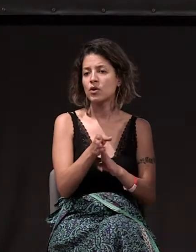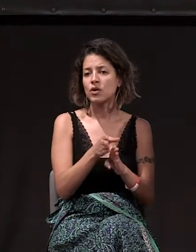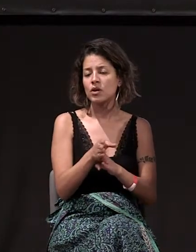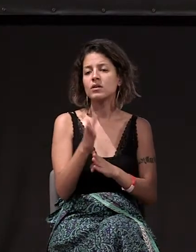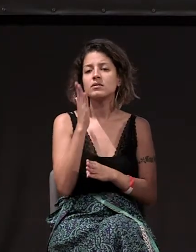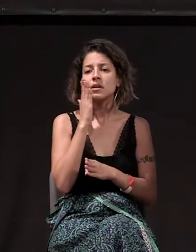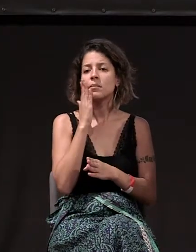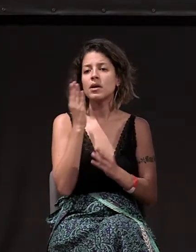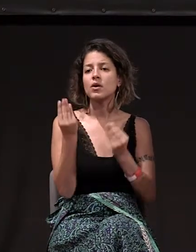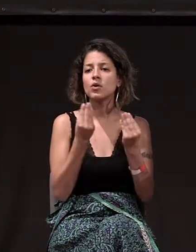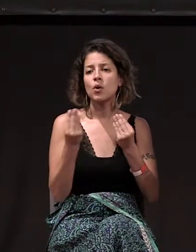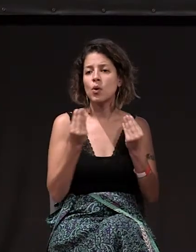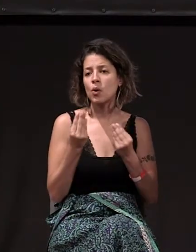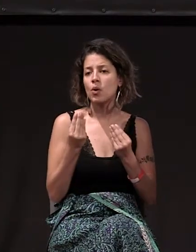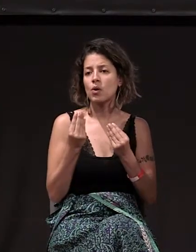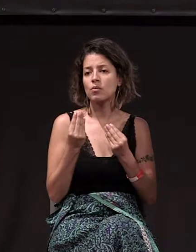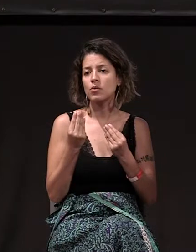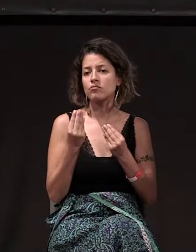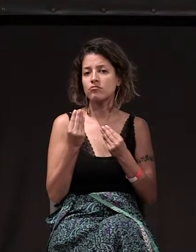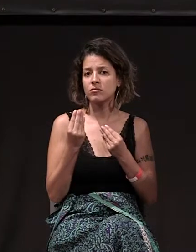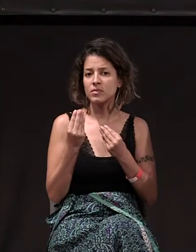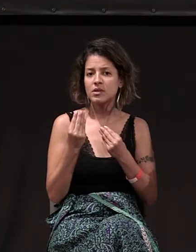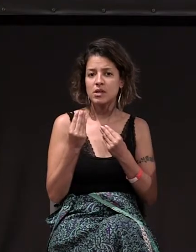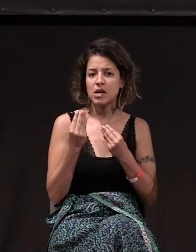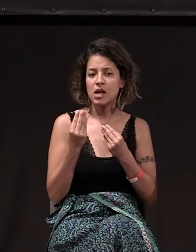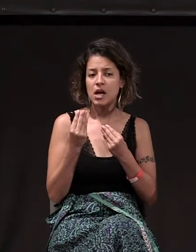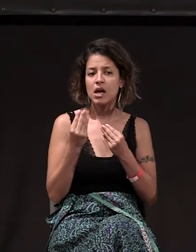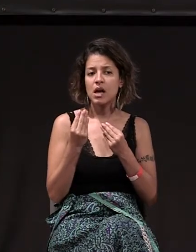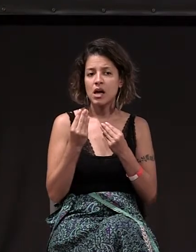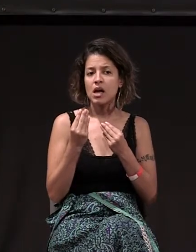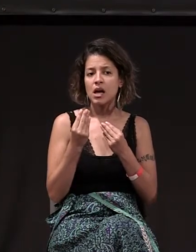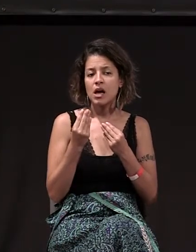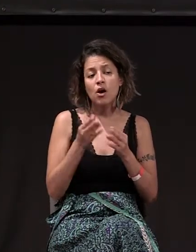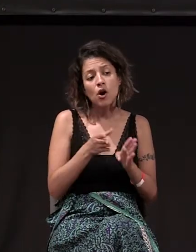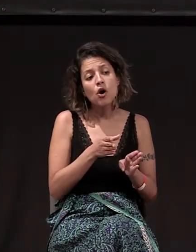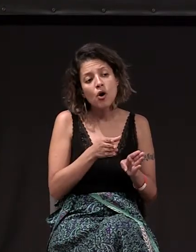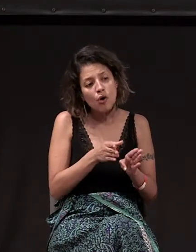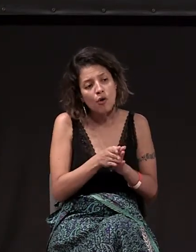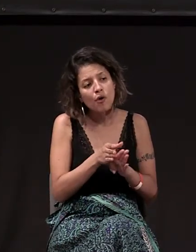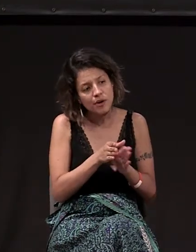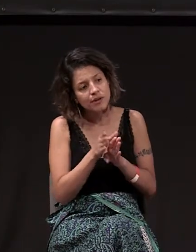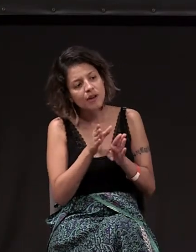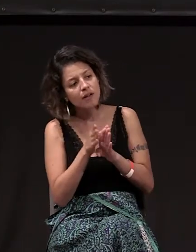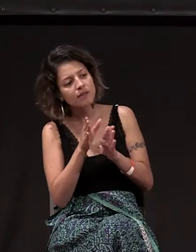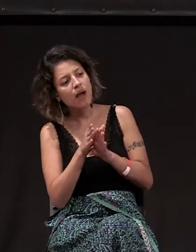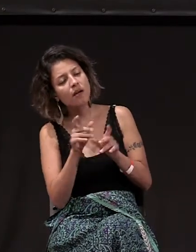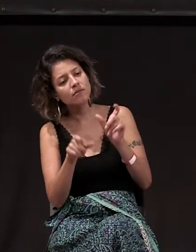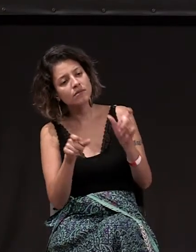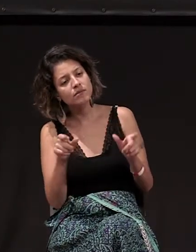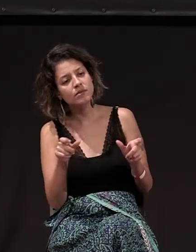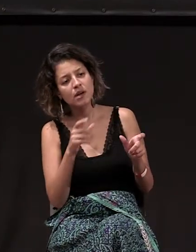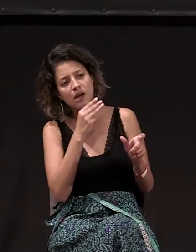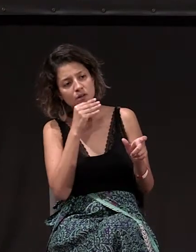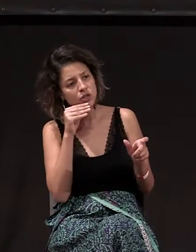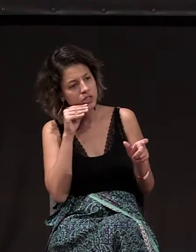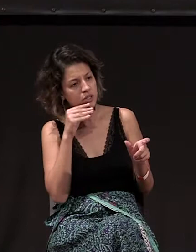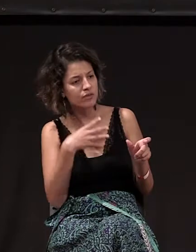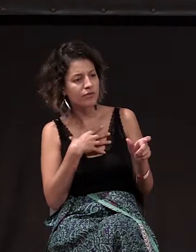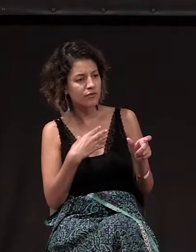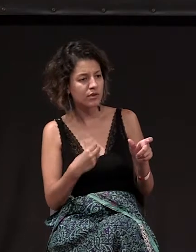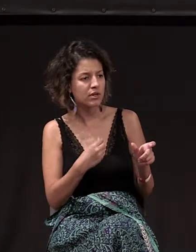com essas situações e não só como lidar, como orientar os nossos adolescentes, alunos,